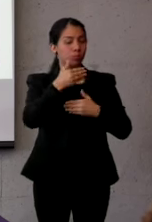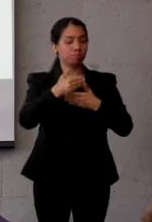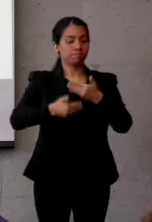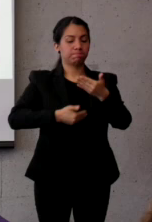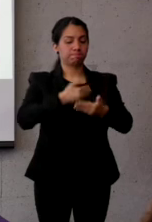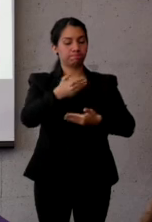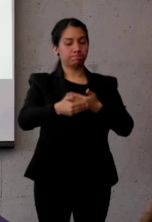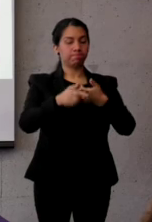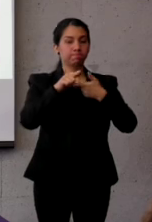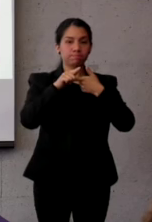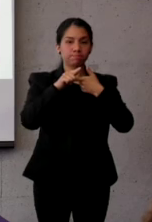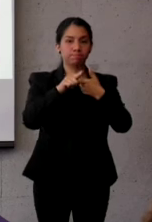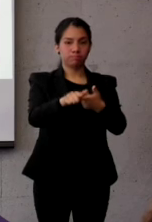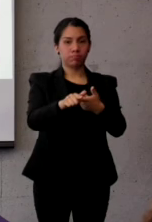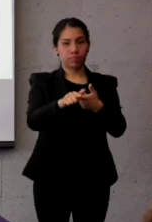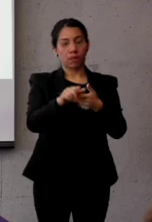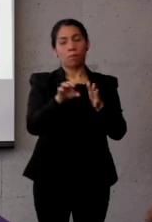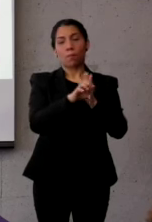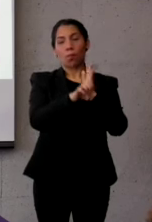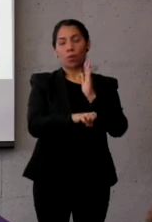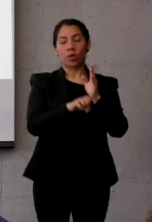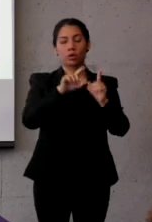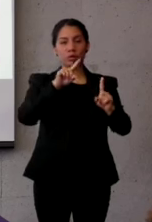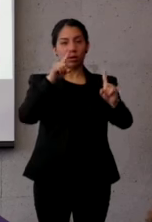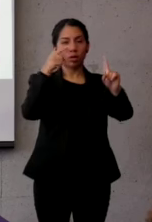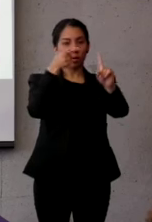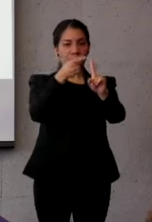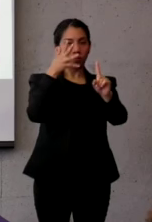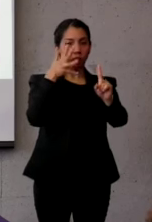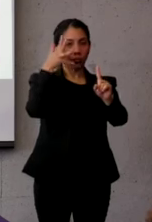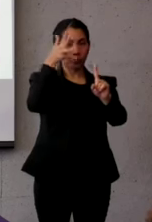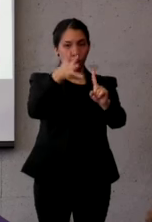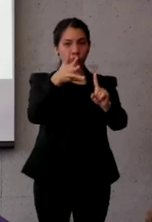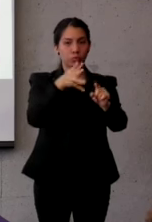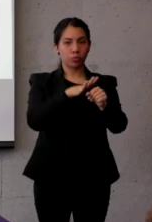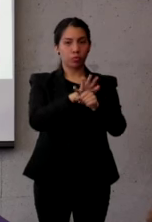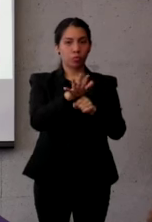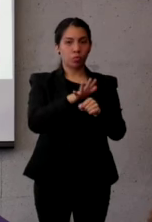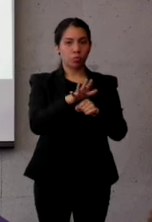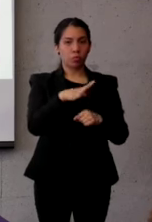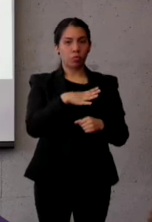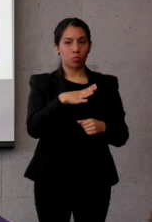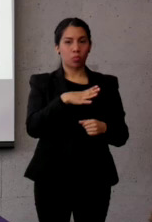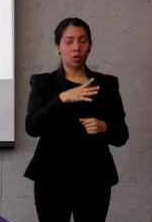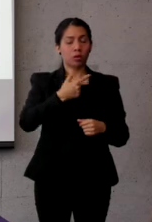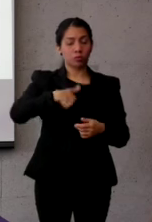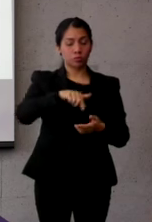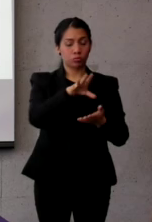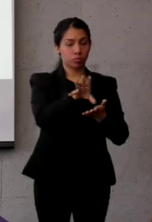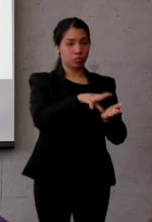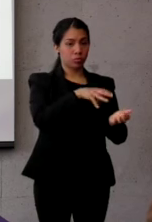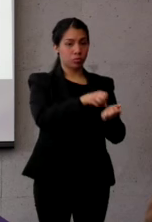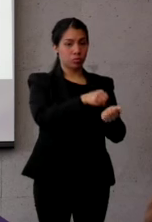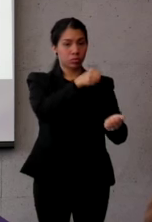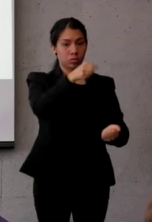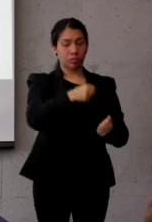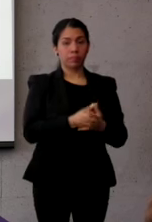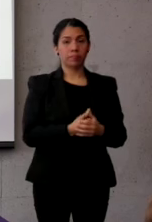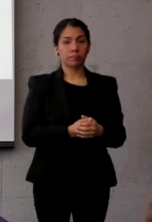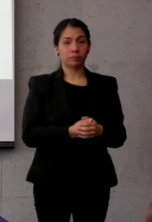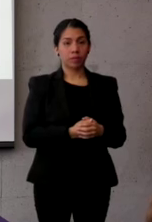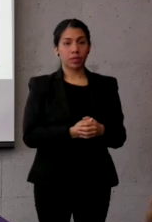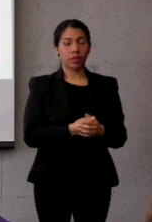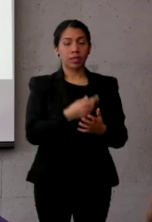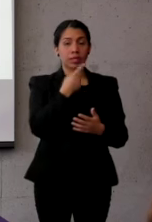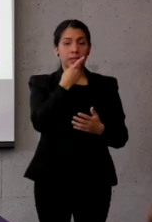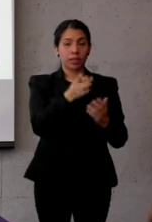otros. Entre los muchos otros está lo que está contemplado en nuestra Constitución local, que tiene que